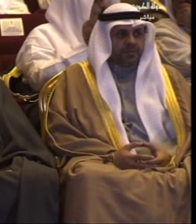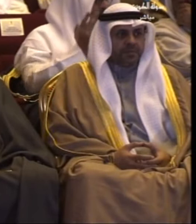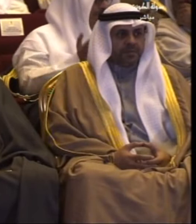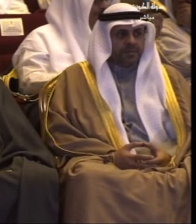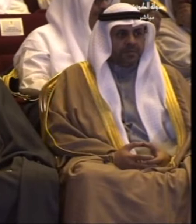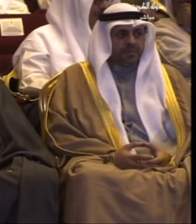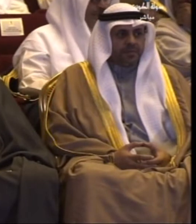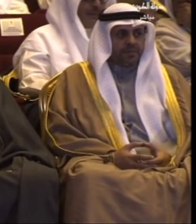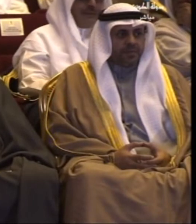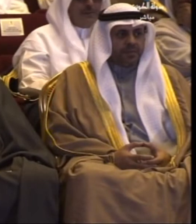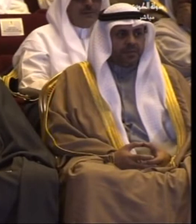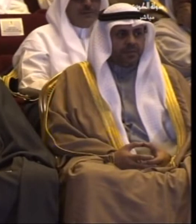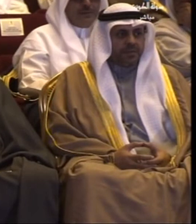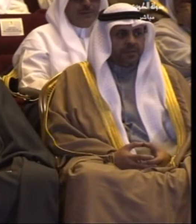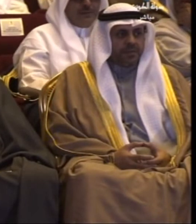بتعزيز الجهود